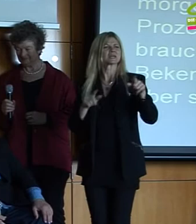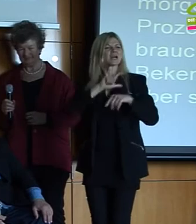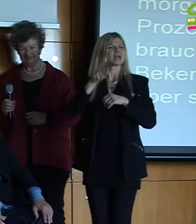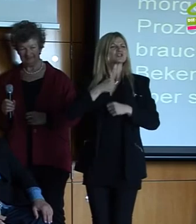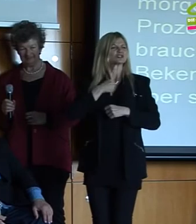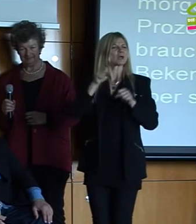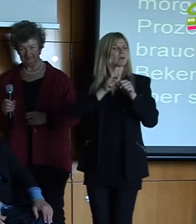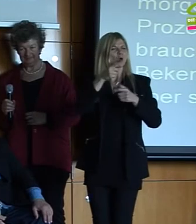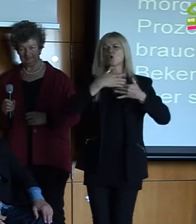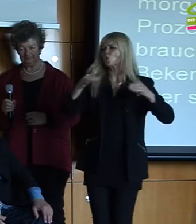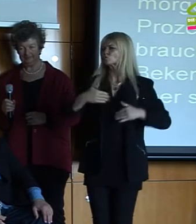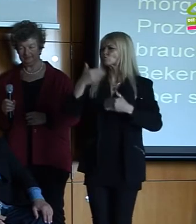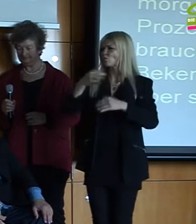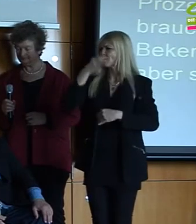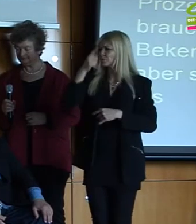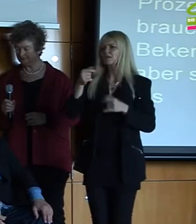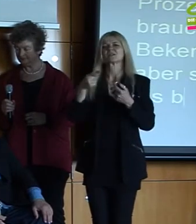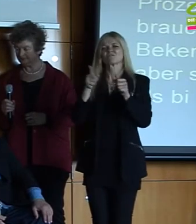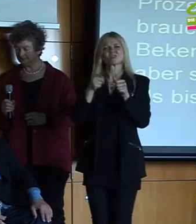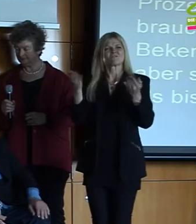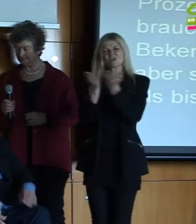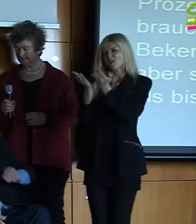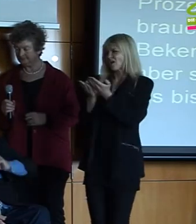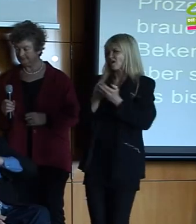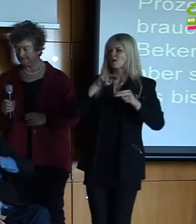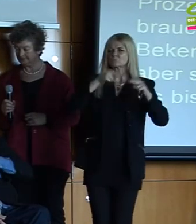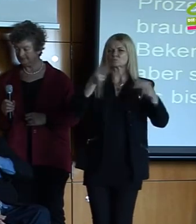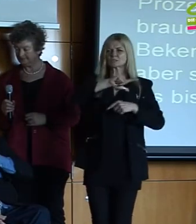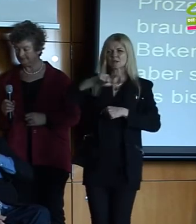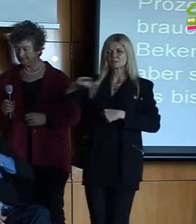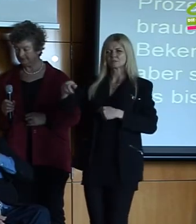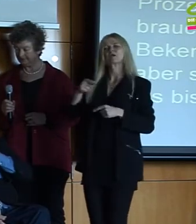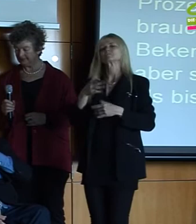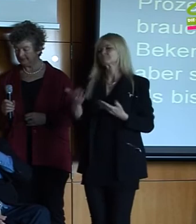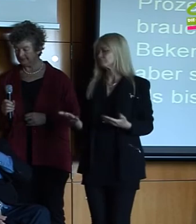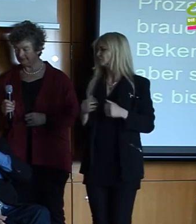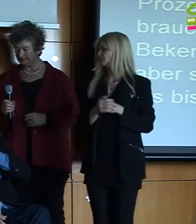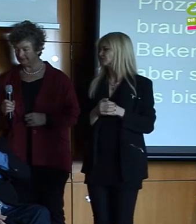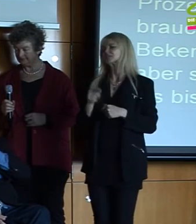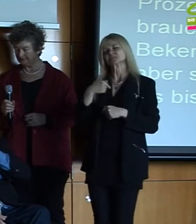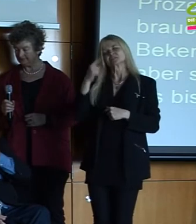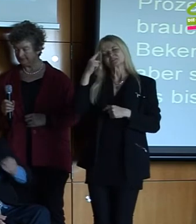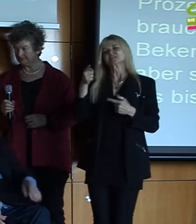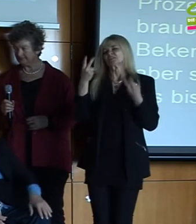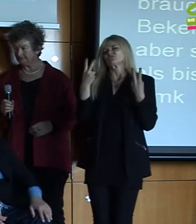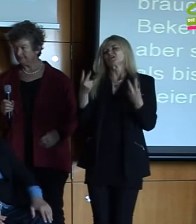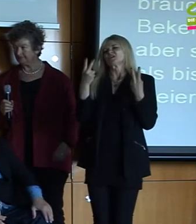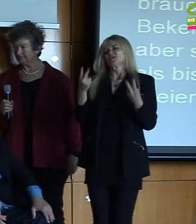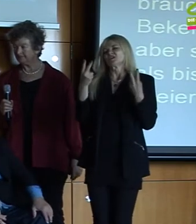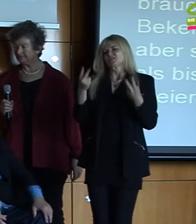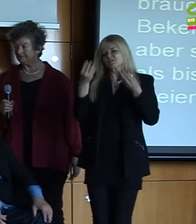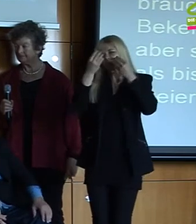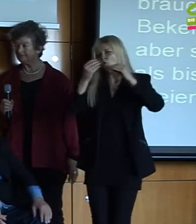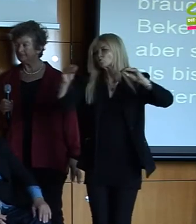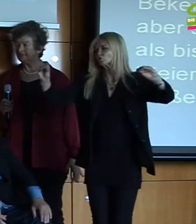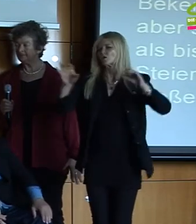großes Vorbild im Bundesländervergleich. Da denke ich mir, das wäre eine ganz wichtige Botschaft an die Menschen mit Behinderung